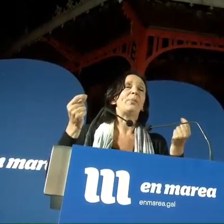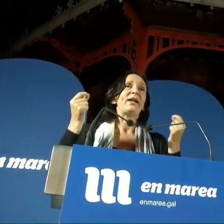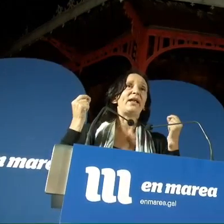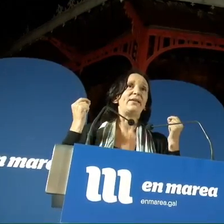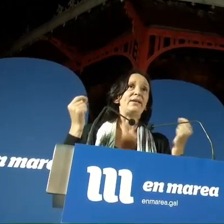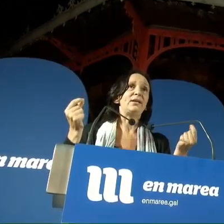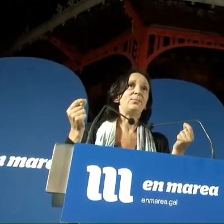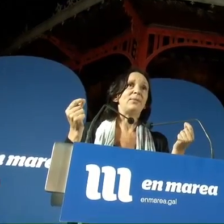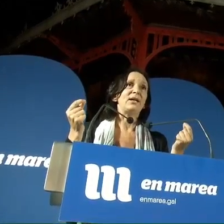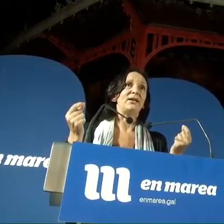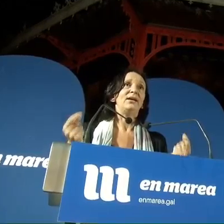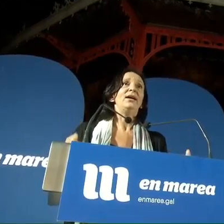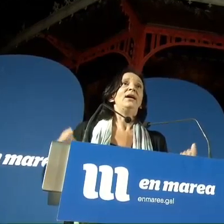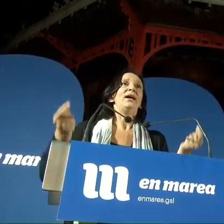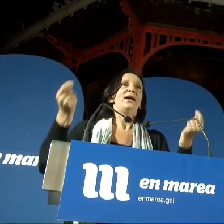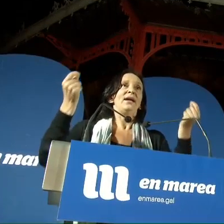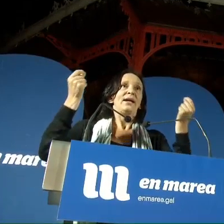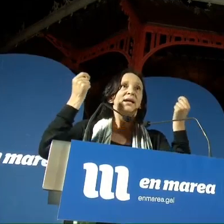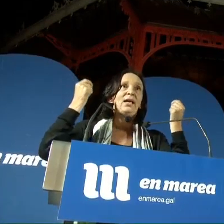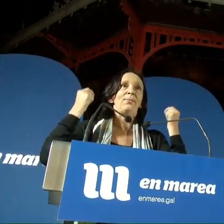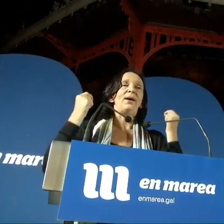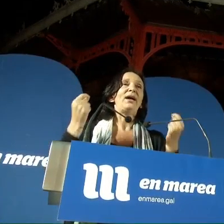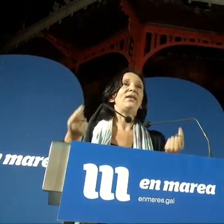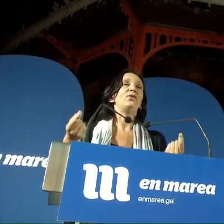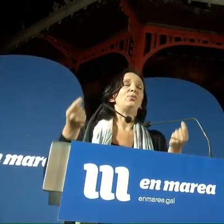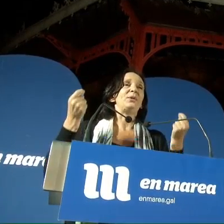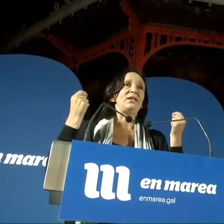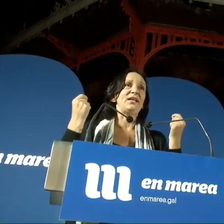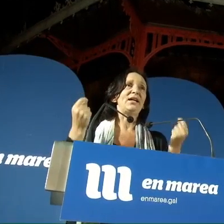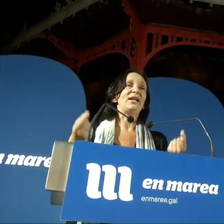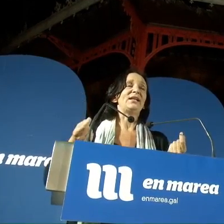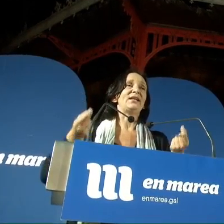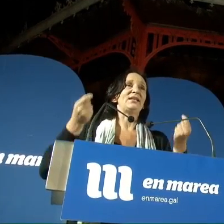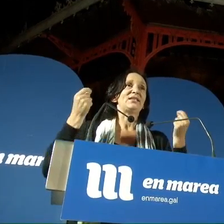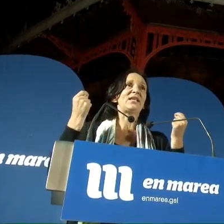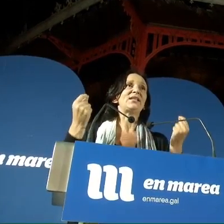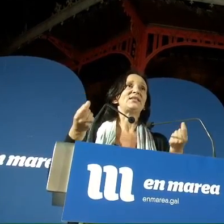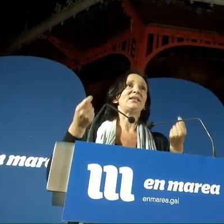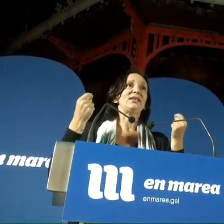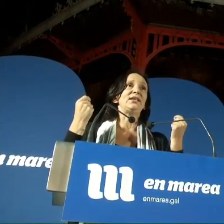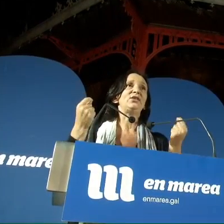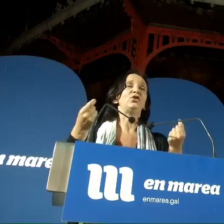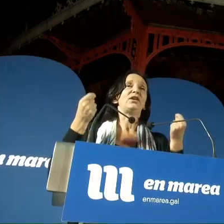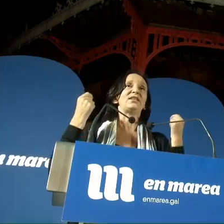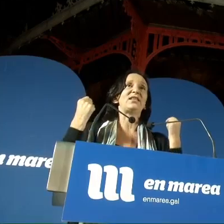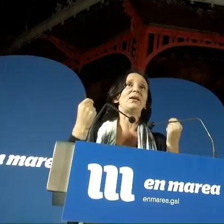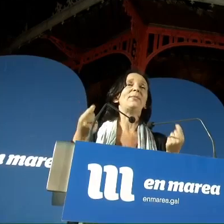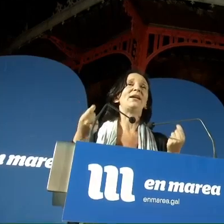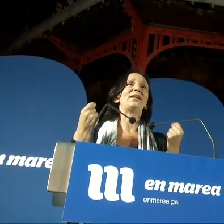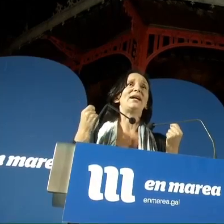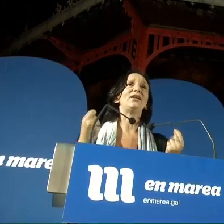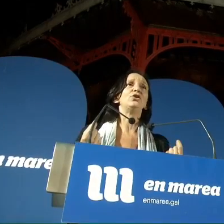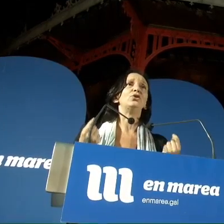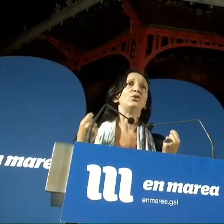ese é o paradigma que vai dominar, que está seguindo, que